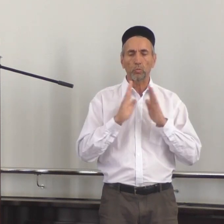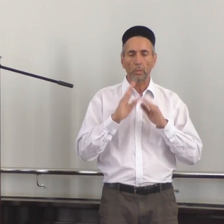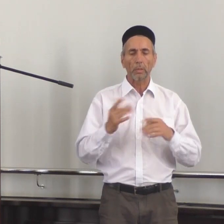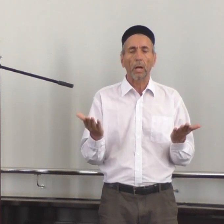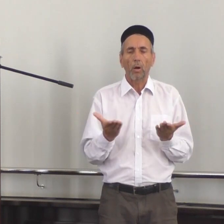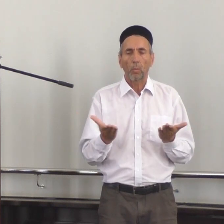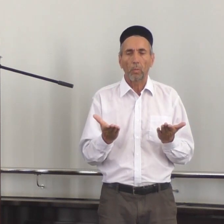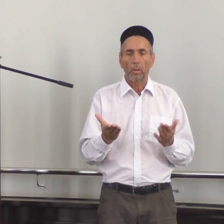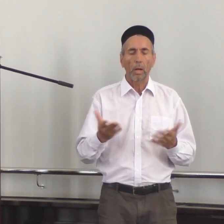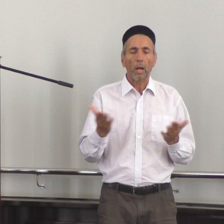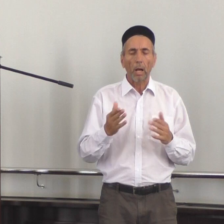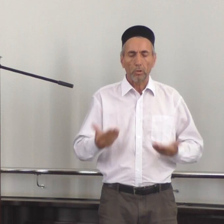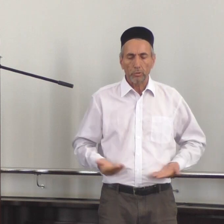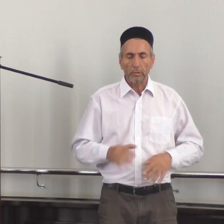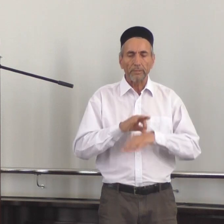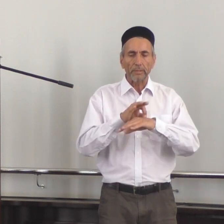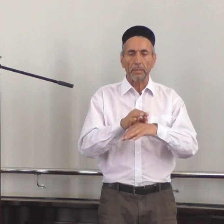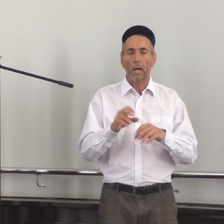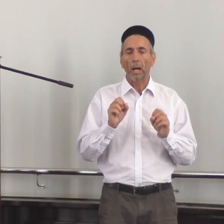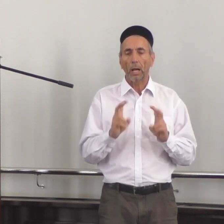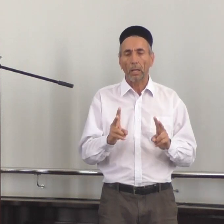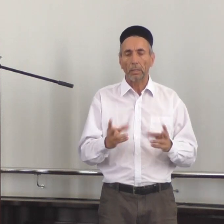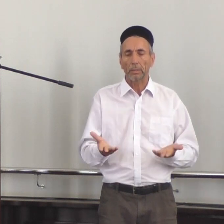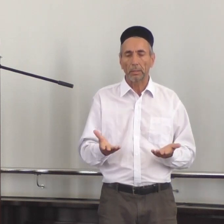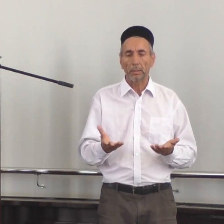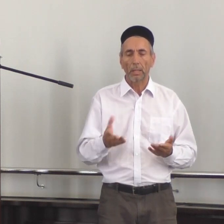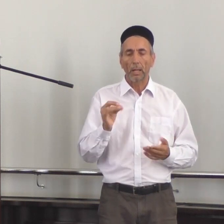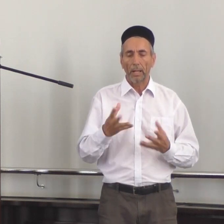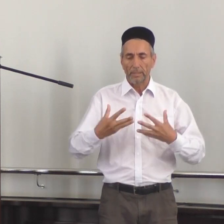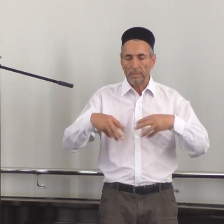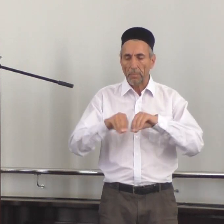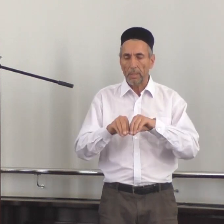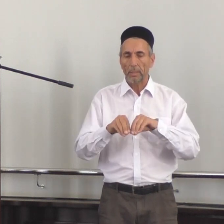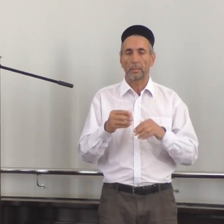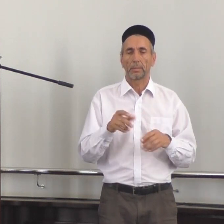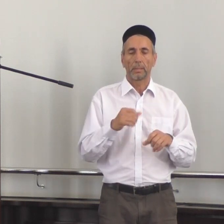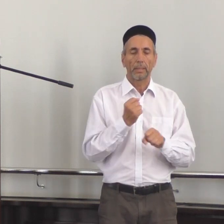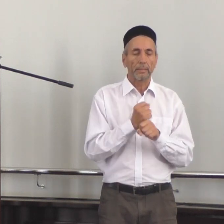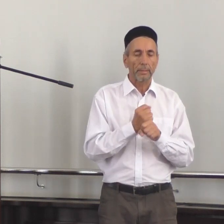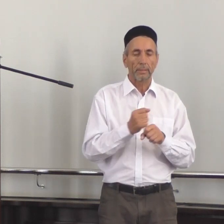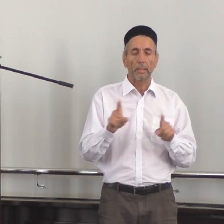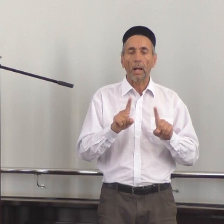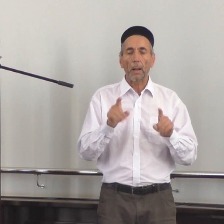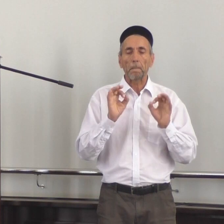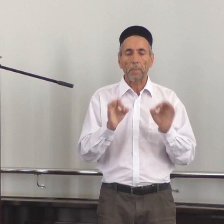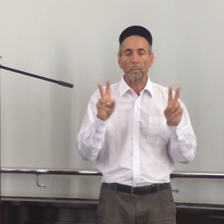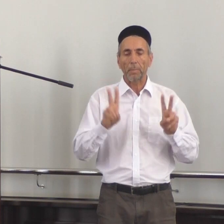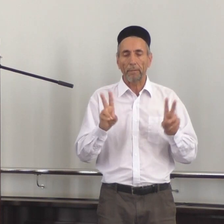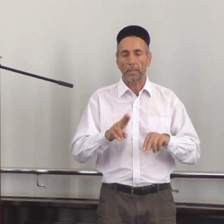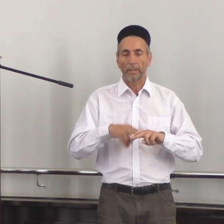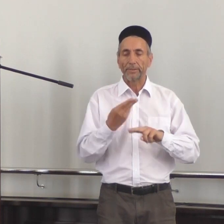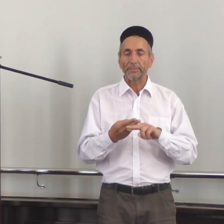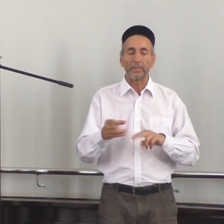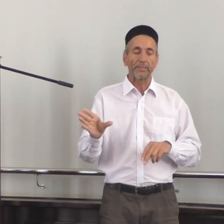kişisi nindi hem nişik turmuş olup barğa deyir. Gayla qırğanda gayla bile nindi münasebet bulurğa deyir.